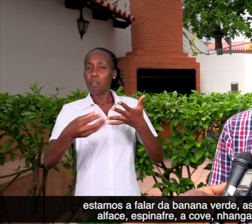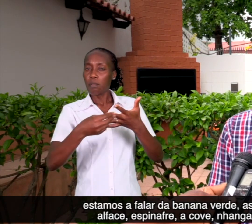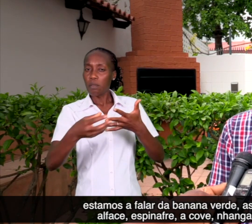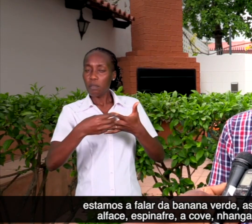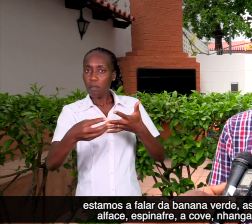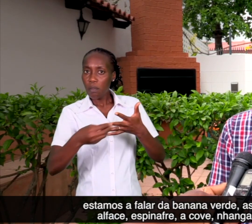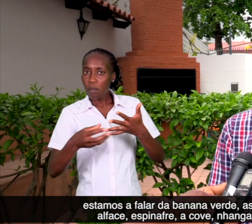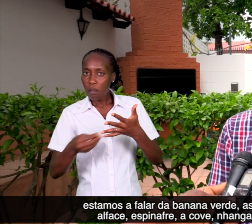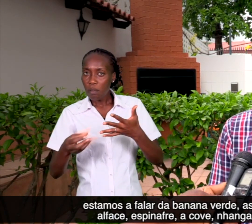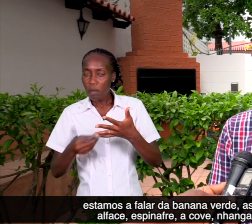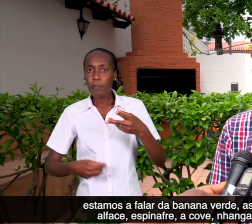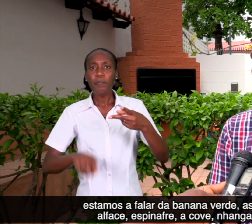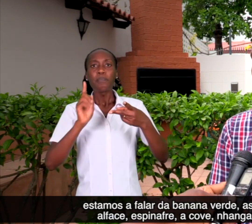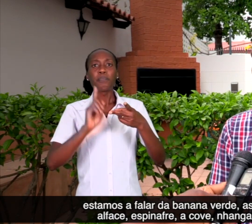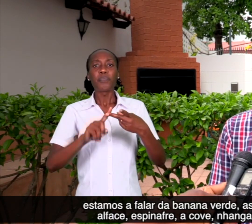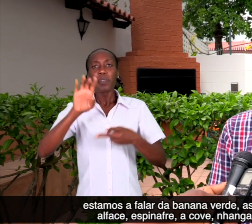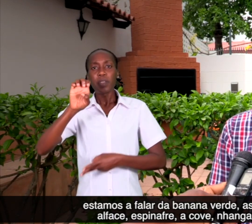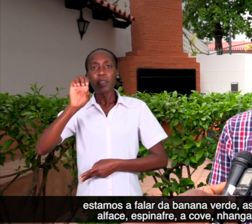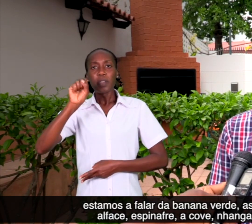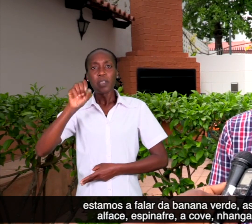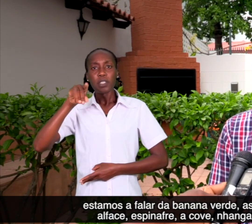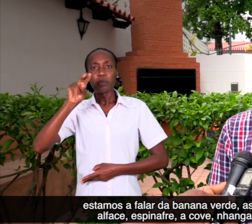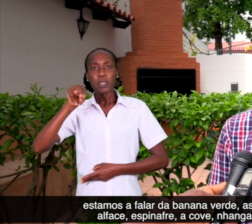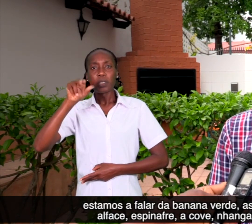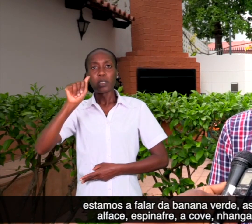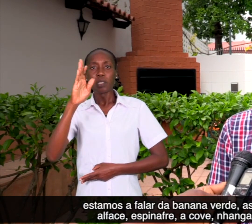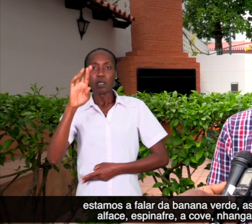o alface, o espinafre,